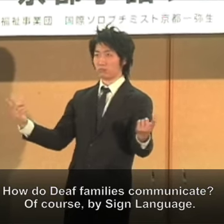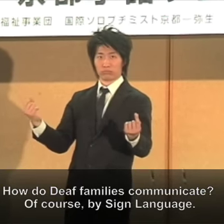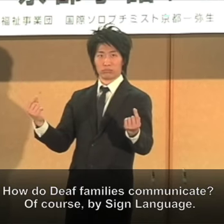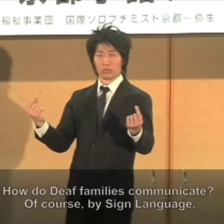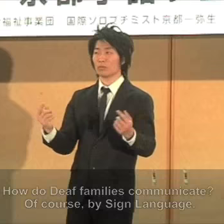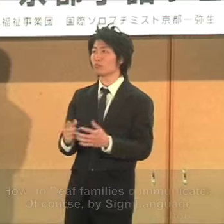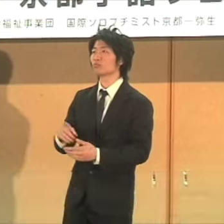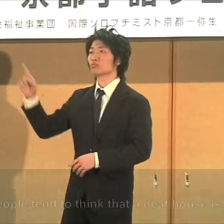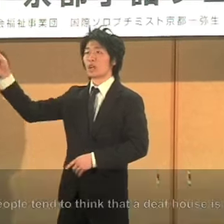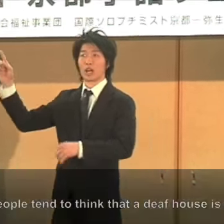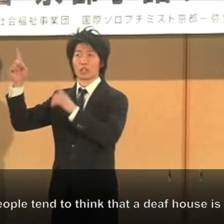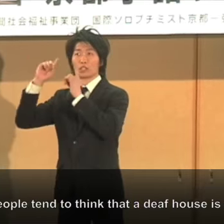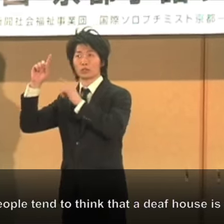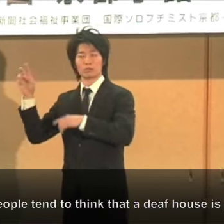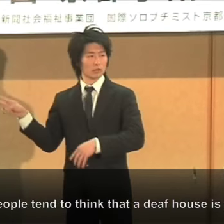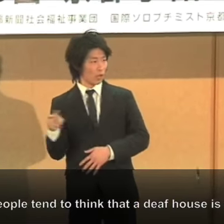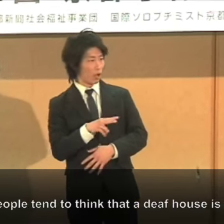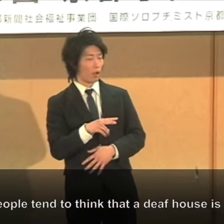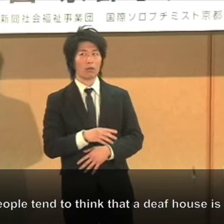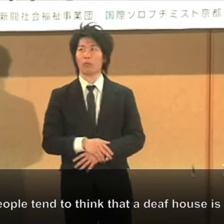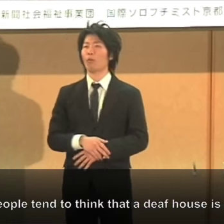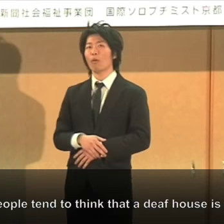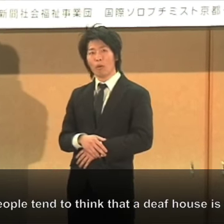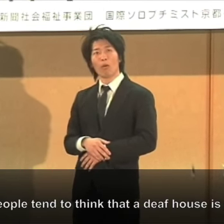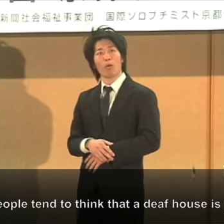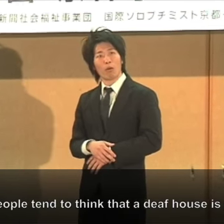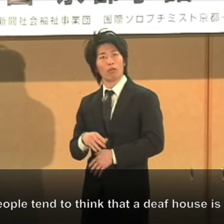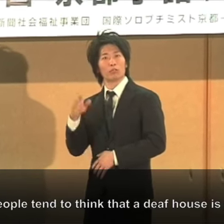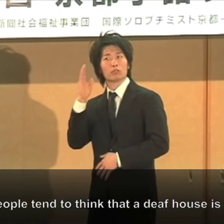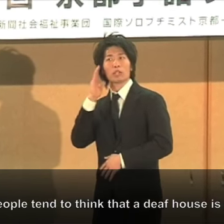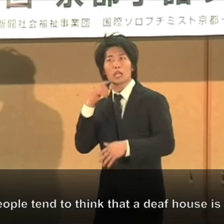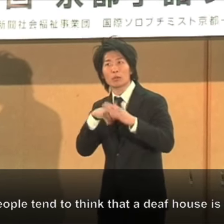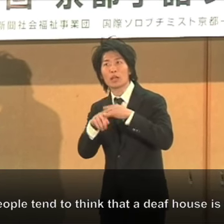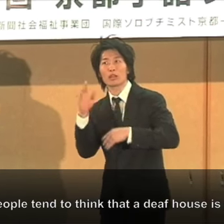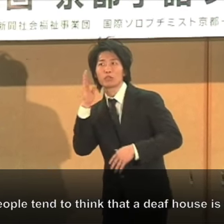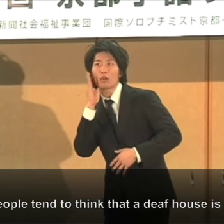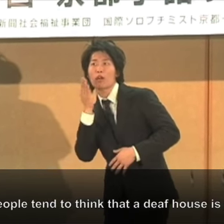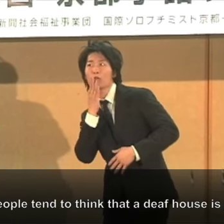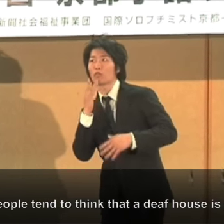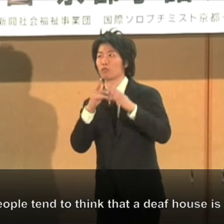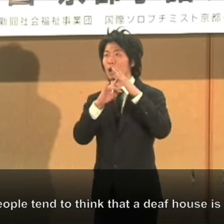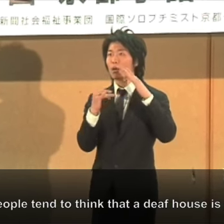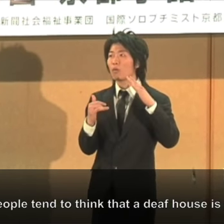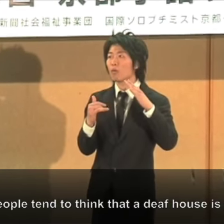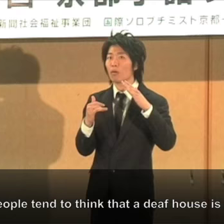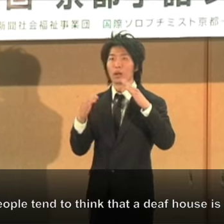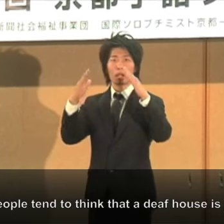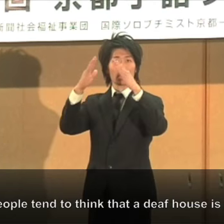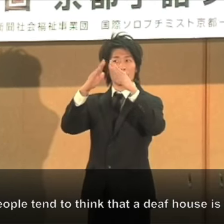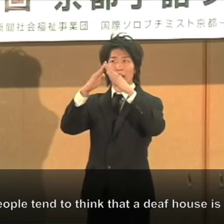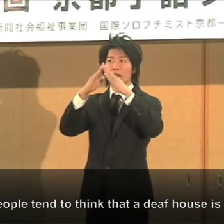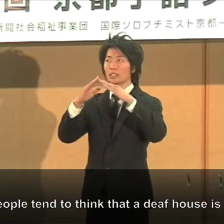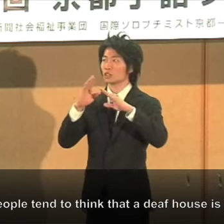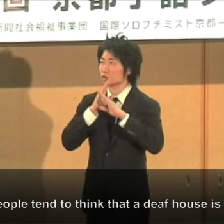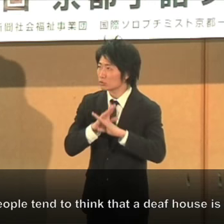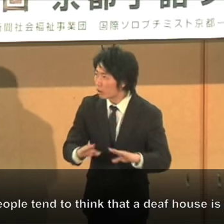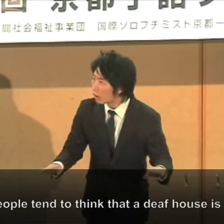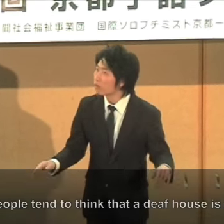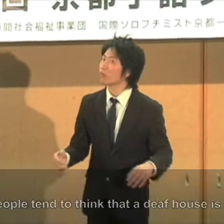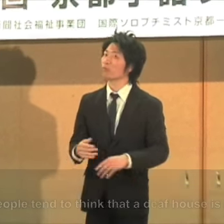然ですよね。聞こえる人が見ると、聞こえない家族だから家の中では静か